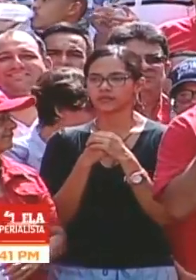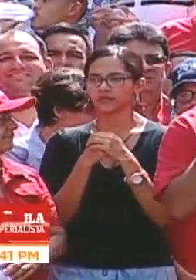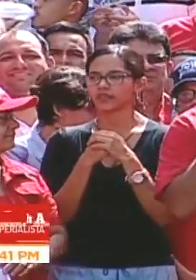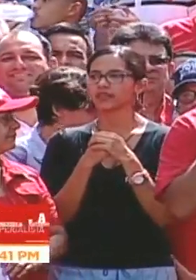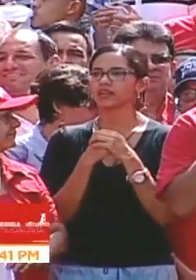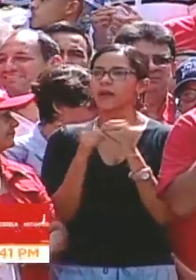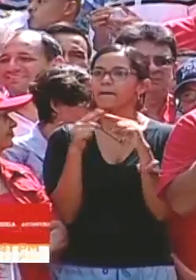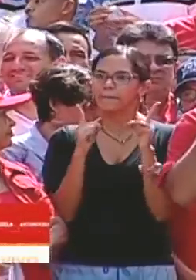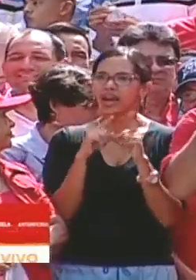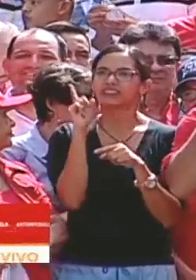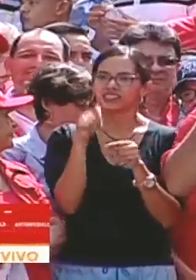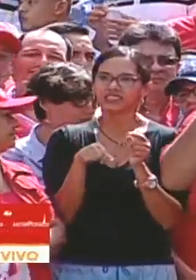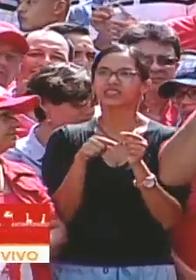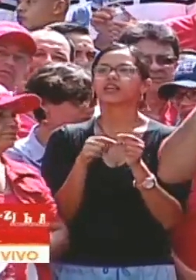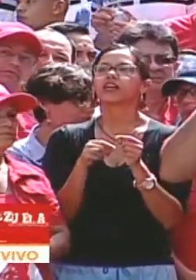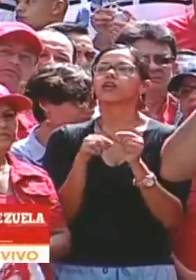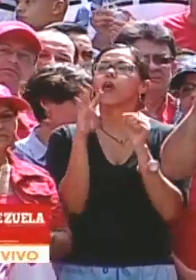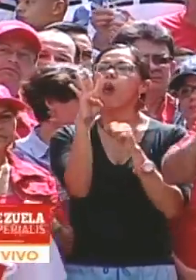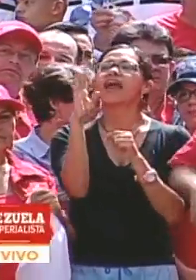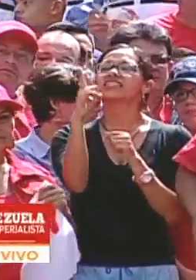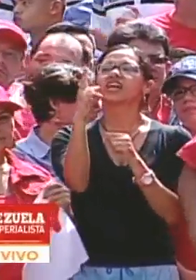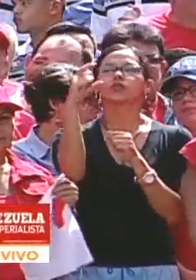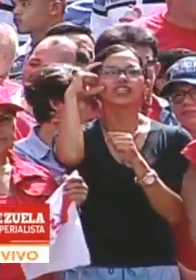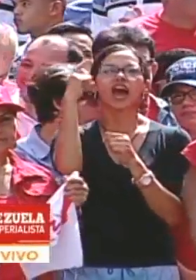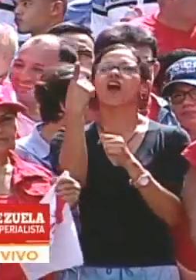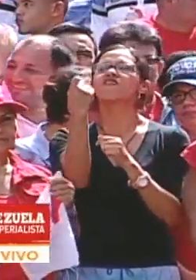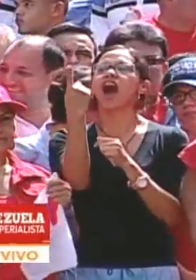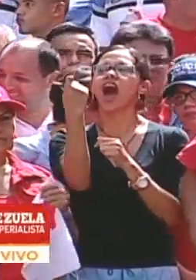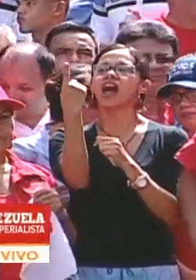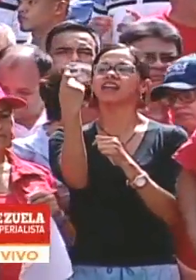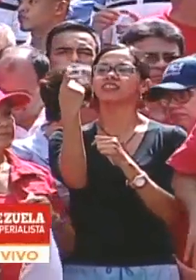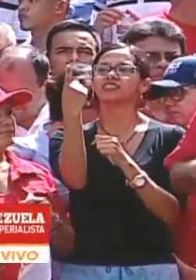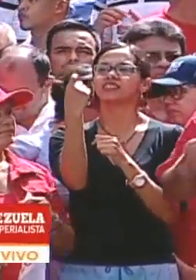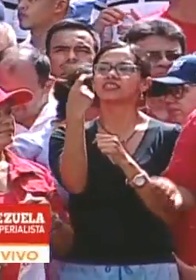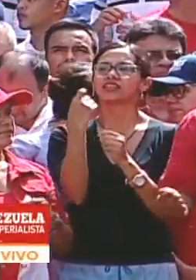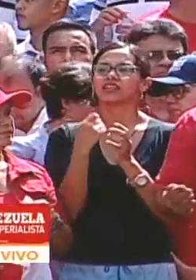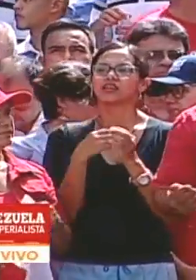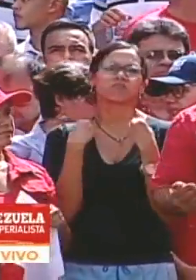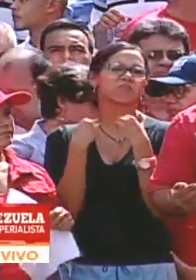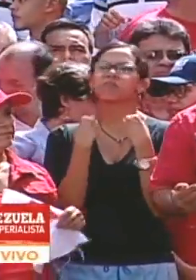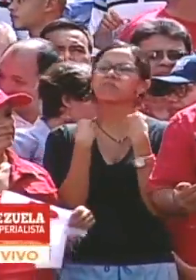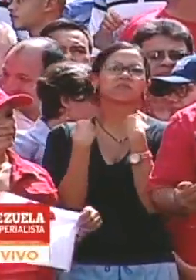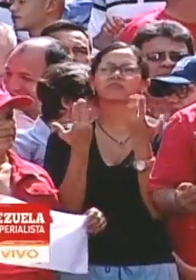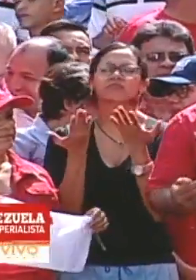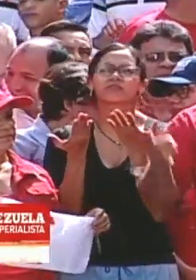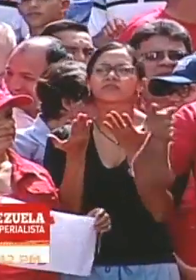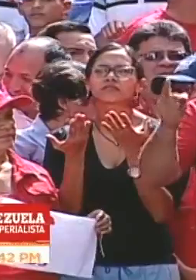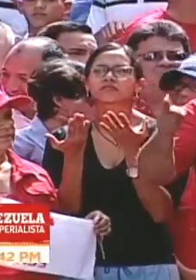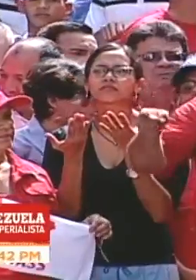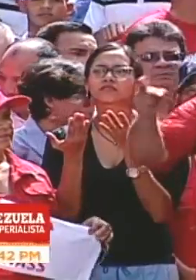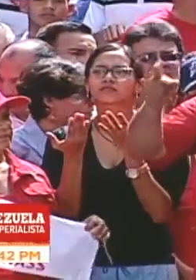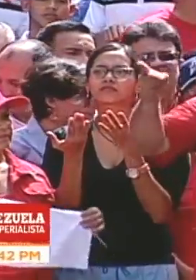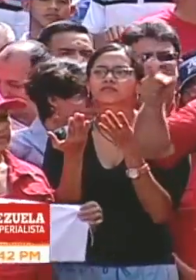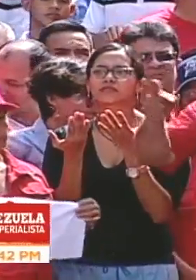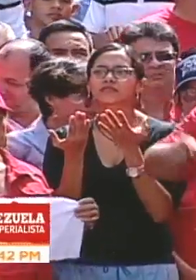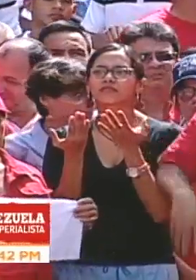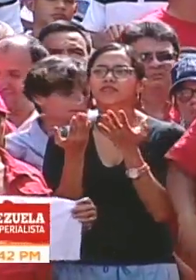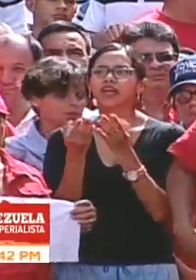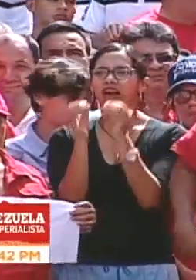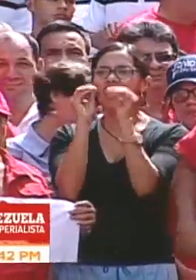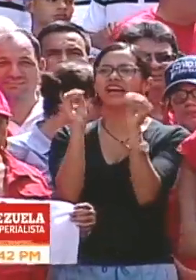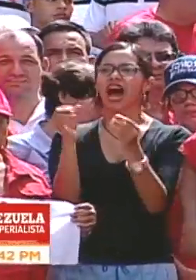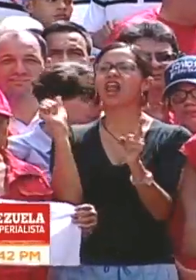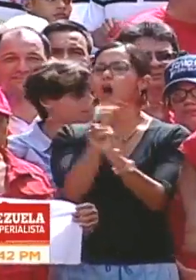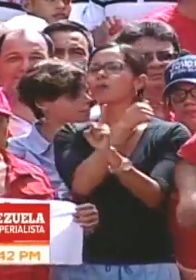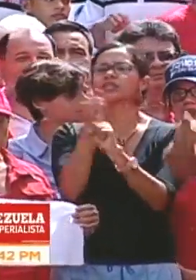Pero además, son 41 días que faltan. ¿Cómo para qué? Los que andan llamando a la